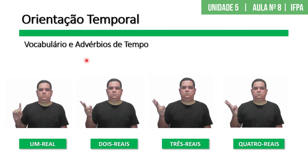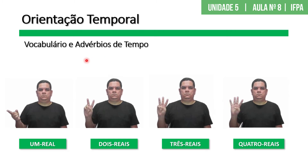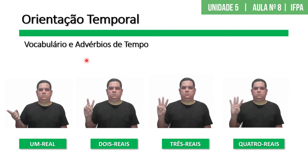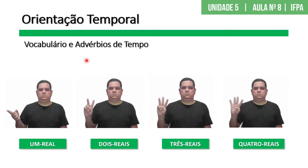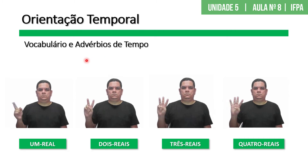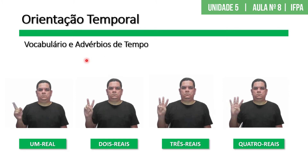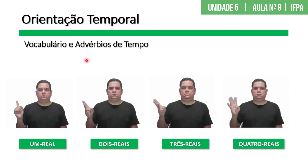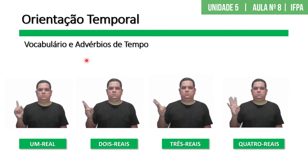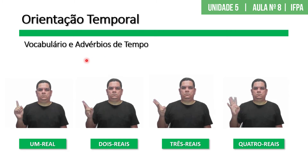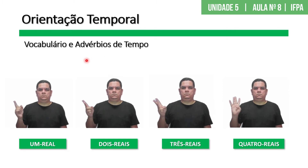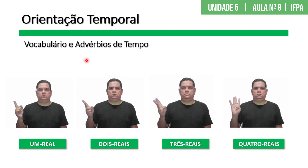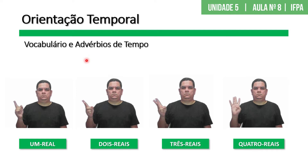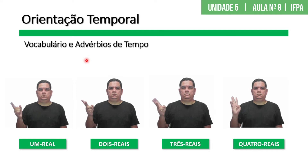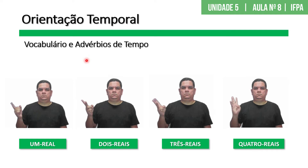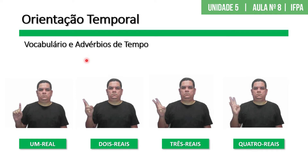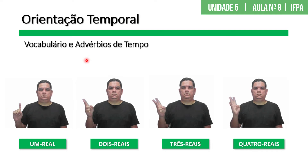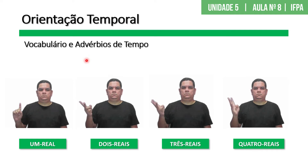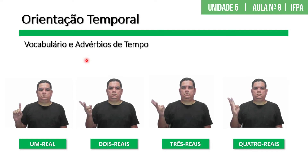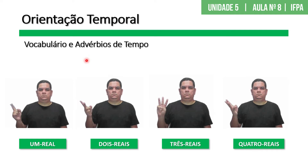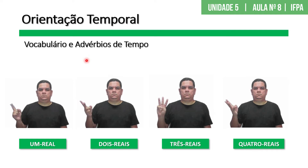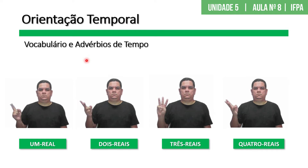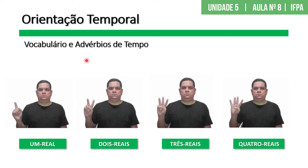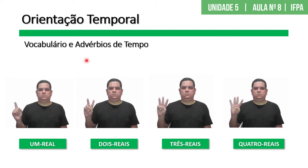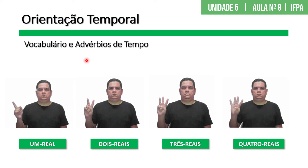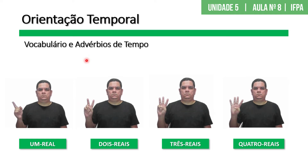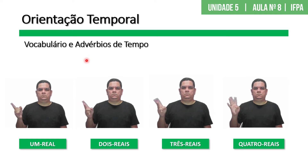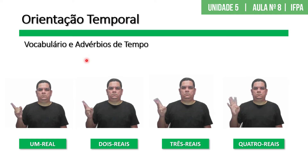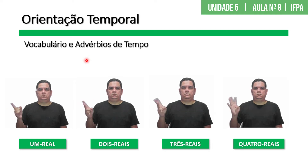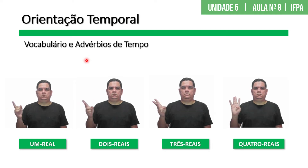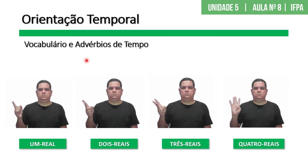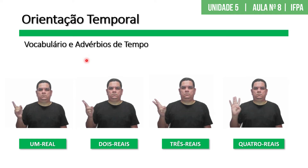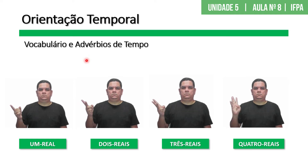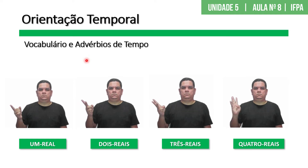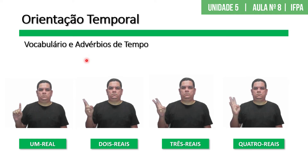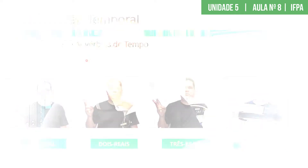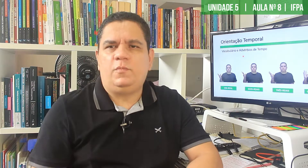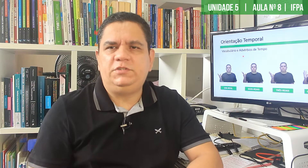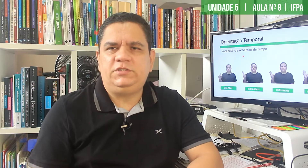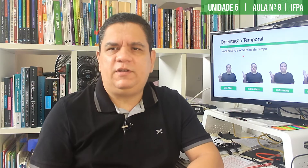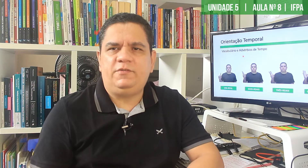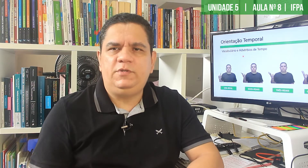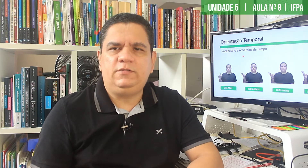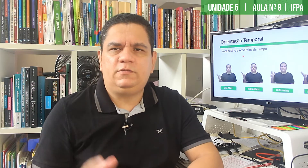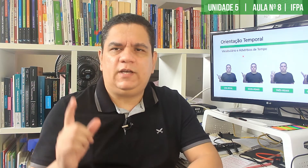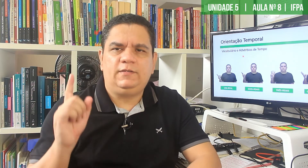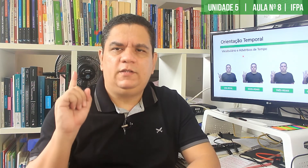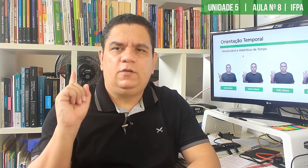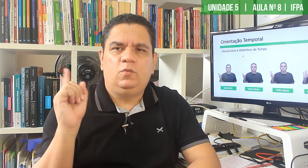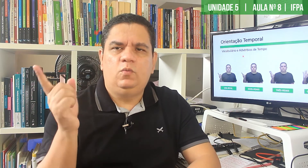nos valores monetários, tá? Só recapitulando, como a gente já viu isso, tá?